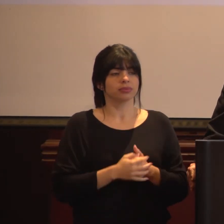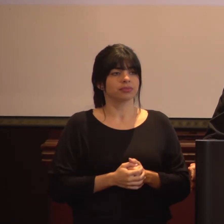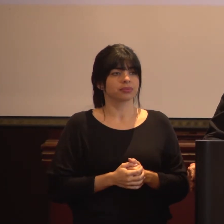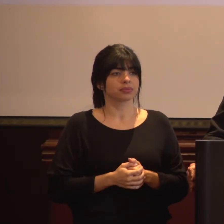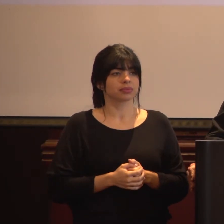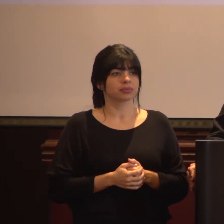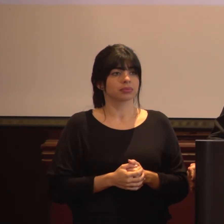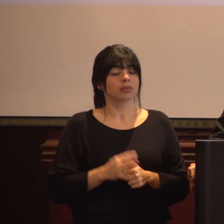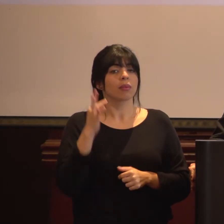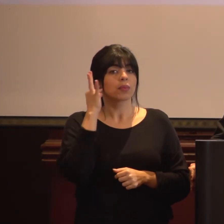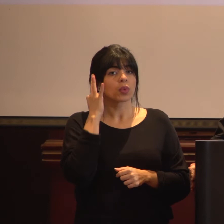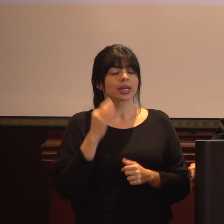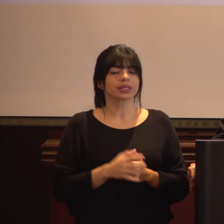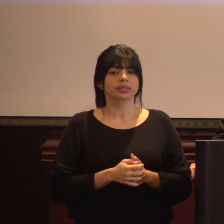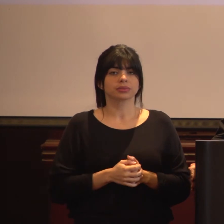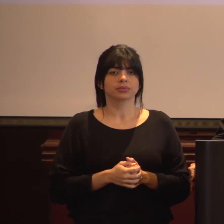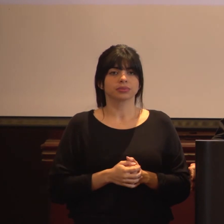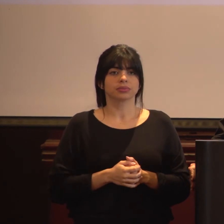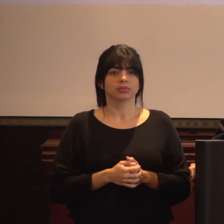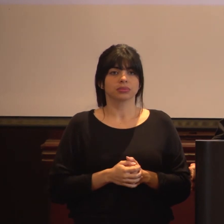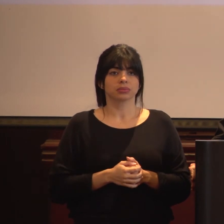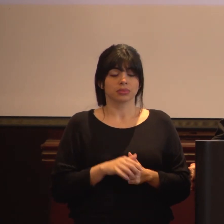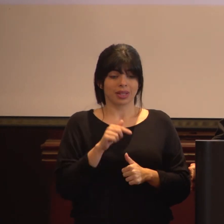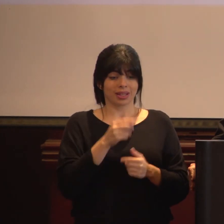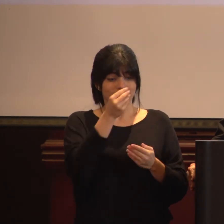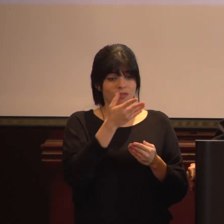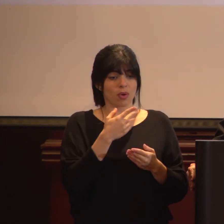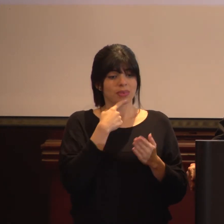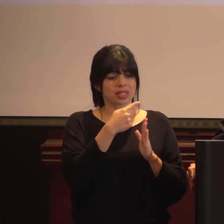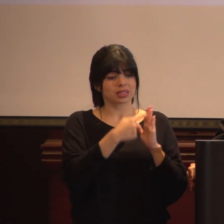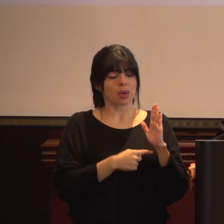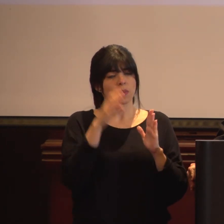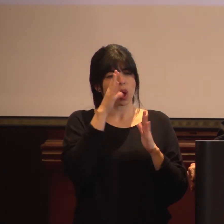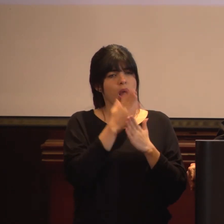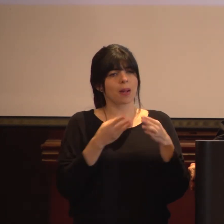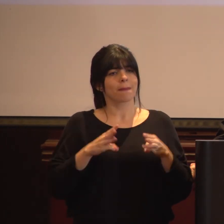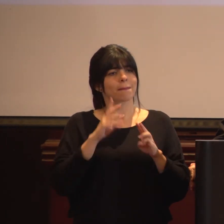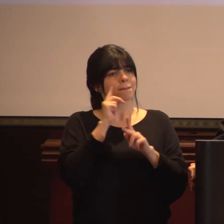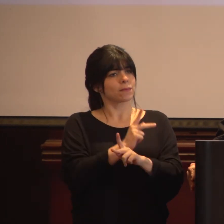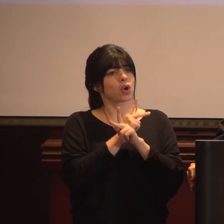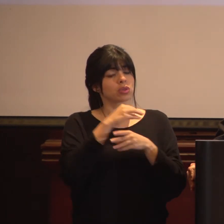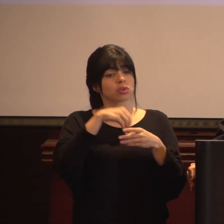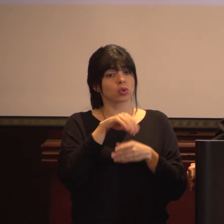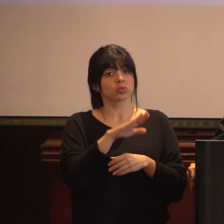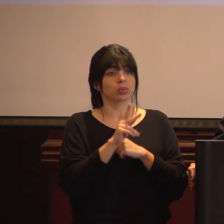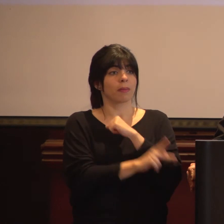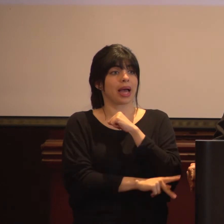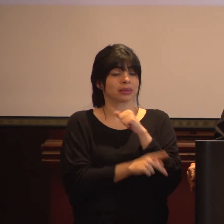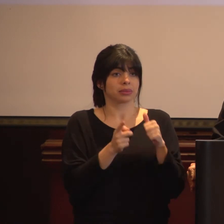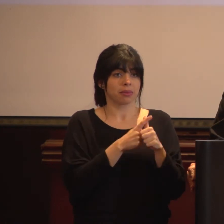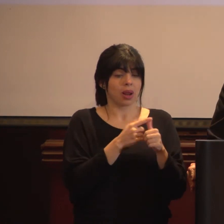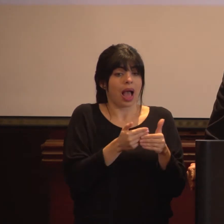social mujeres en este informe señalan que buscaron algún mecanismo de protección dentro de su país